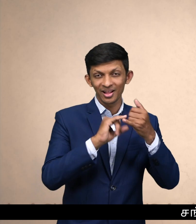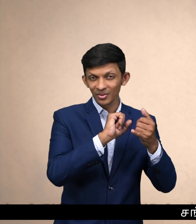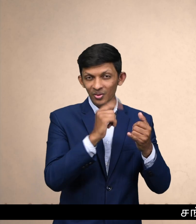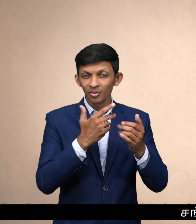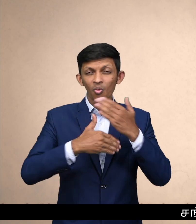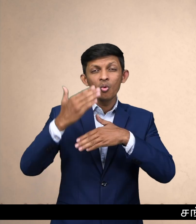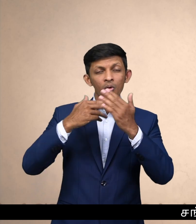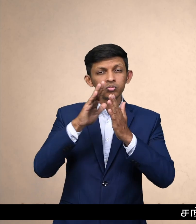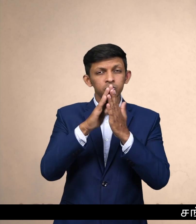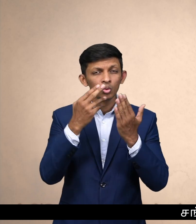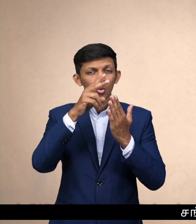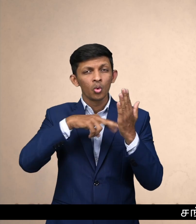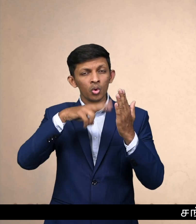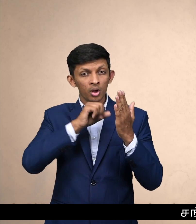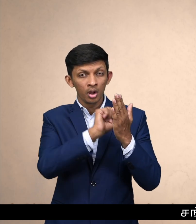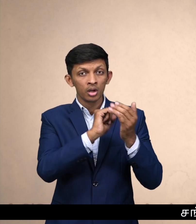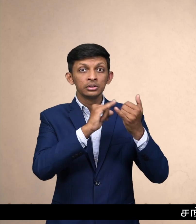சங்க இலக்கியம்.